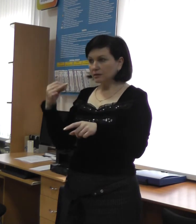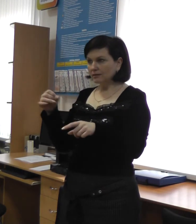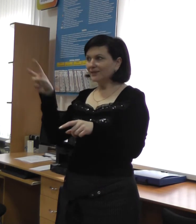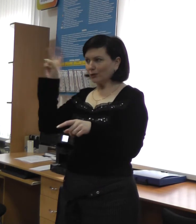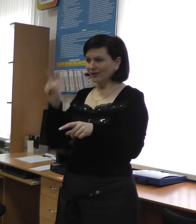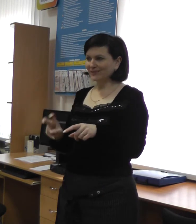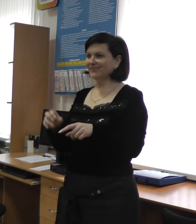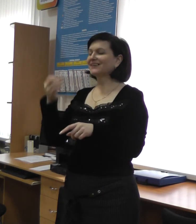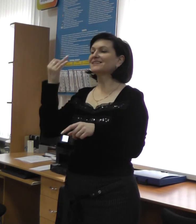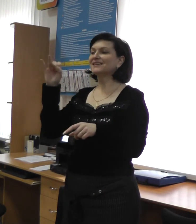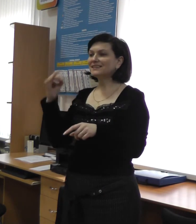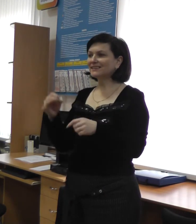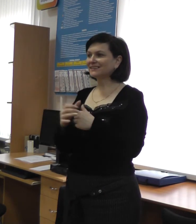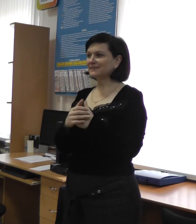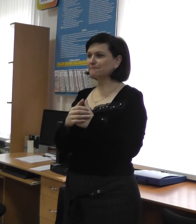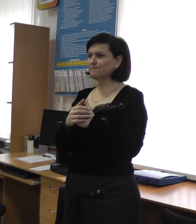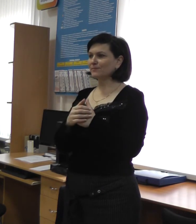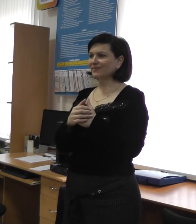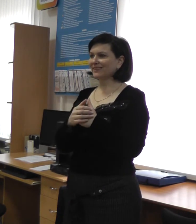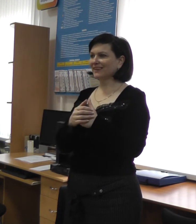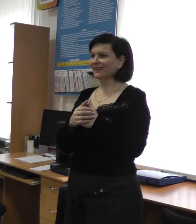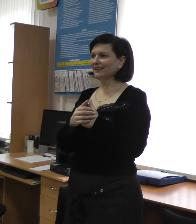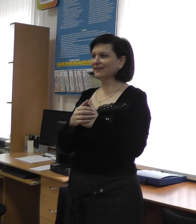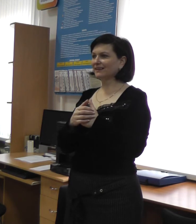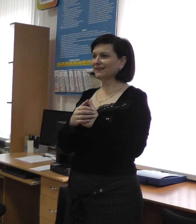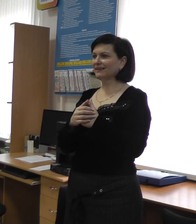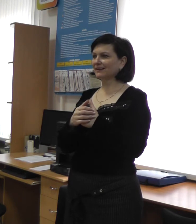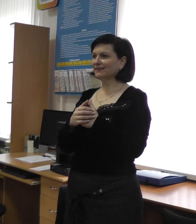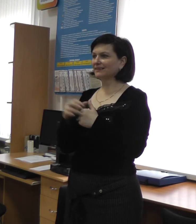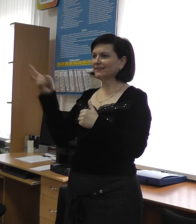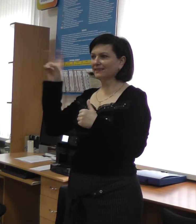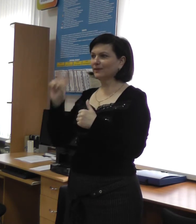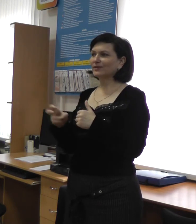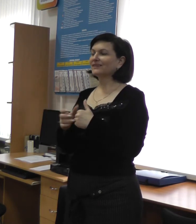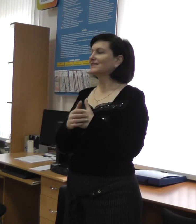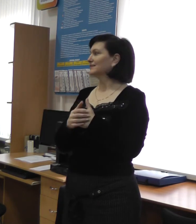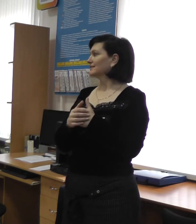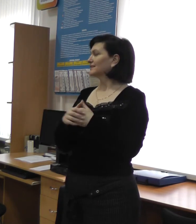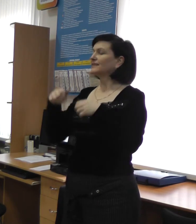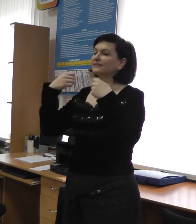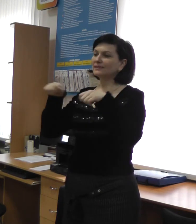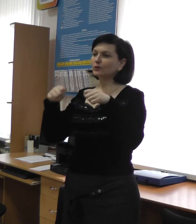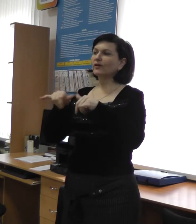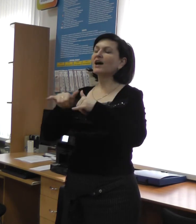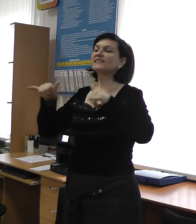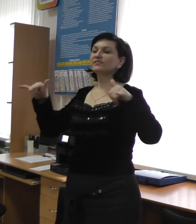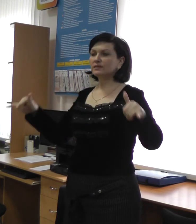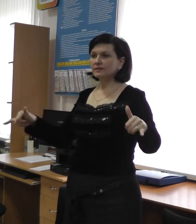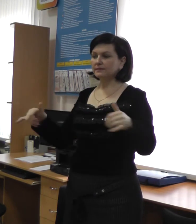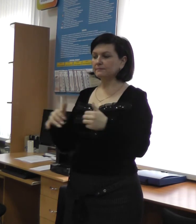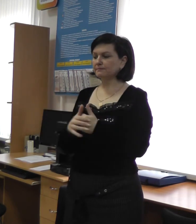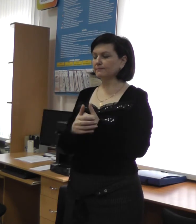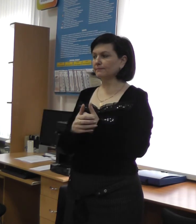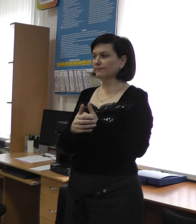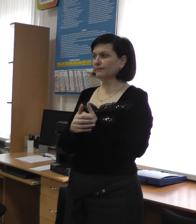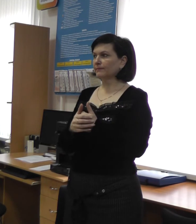греческих товаров в Россию, а также поиске новых торговых партнеров и направлений торгово-экономического развития.